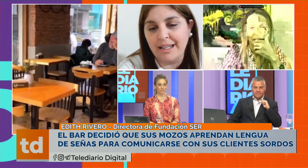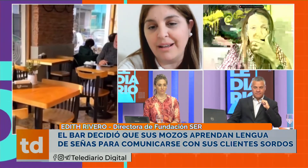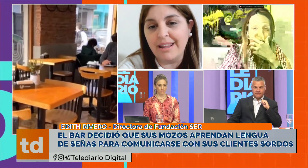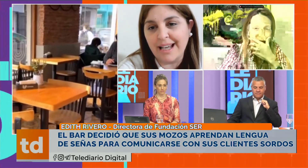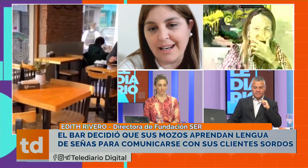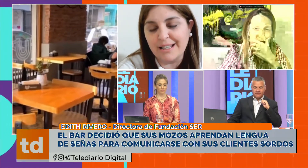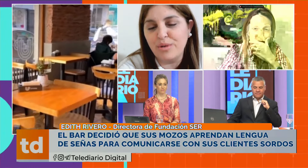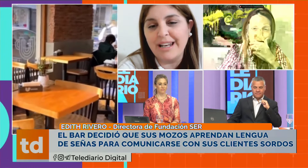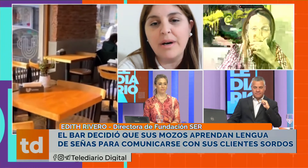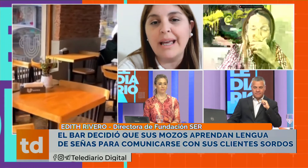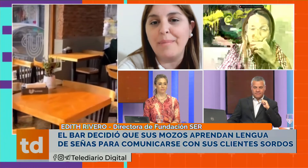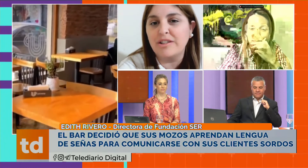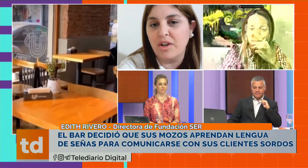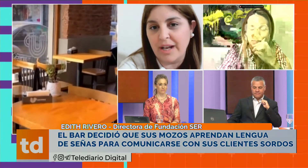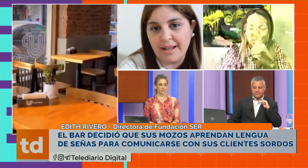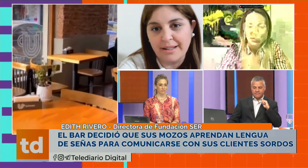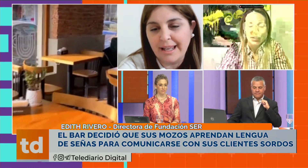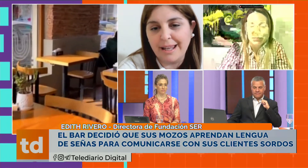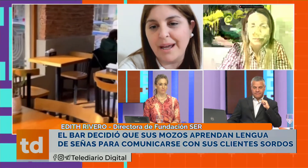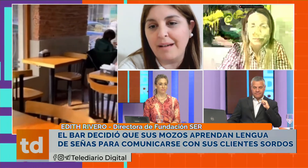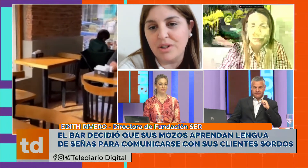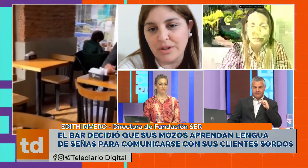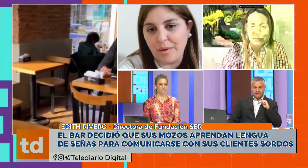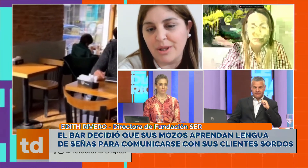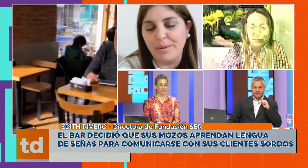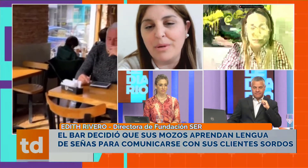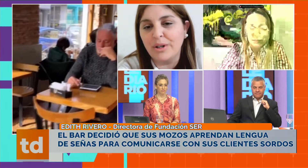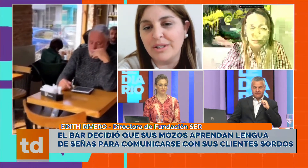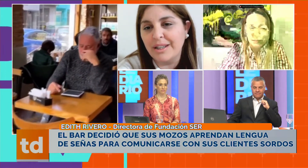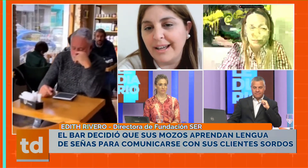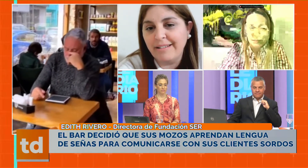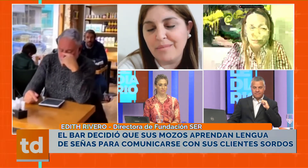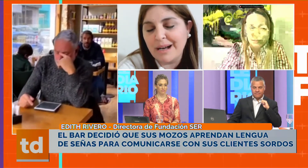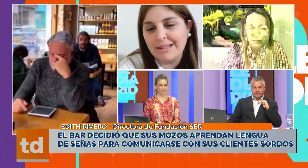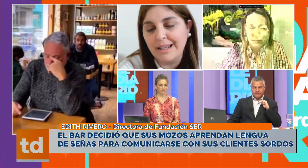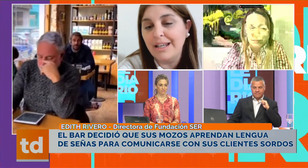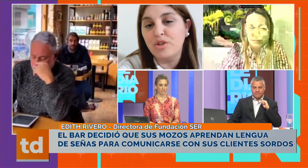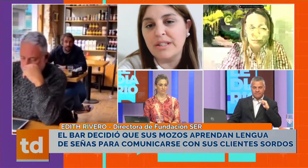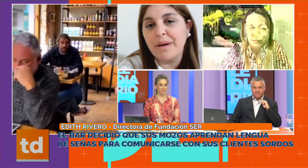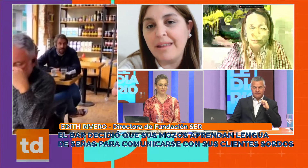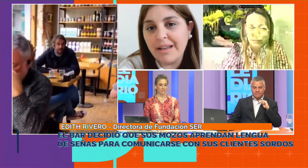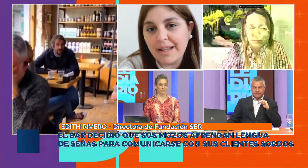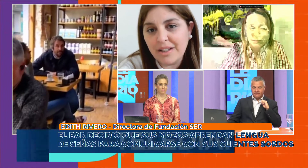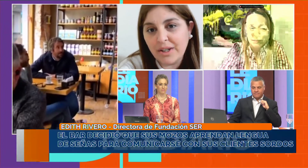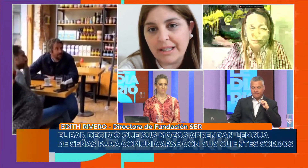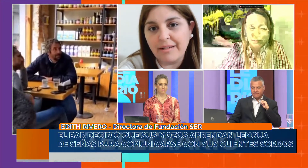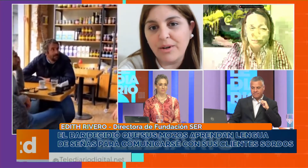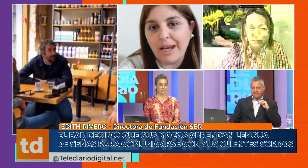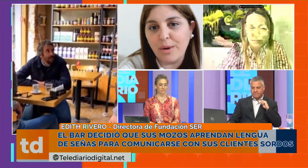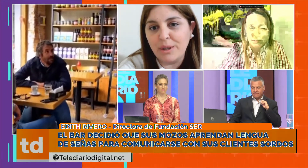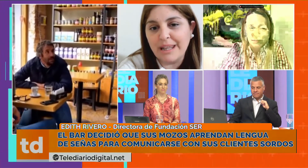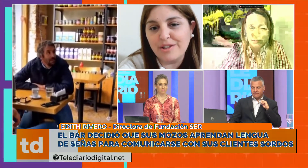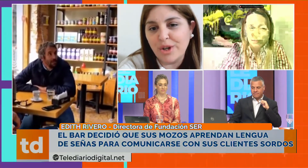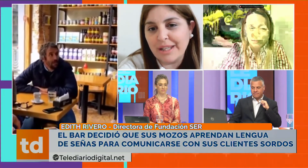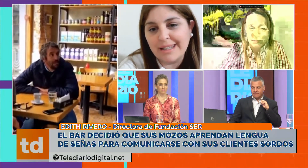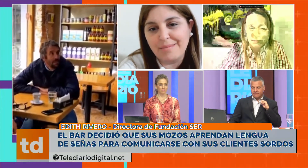a dedicar. Es una lengua que apasiona, es maravillosa y cuando vamos conociéndola cada vez más, yo hace más de 20 años que trabajo con